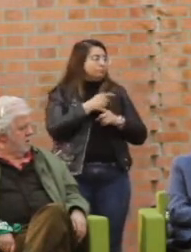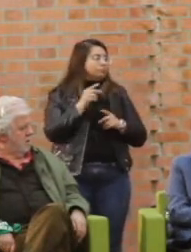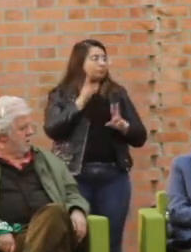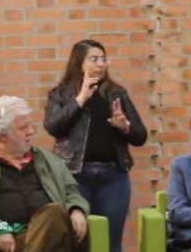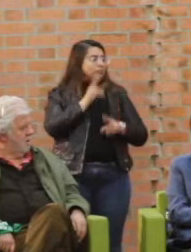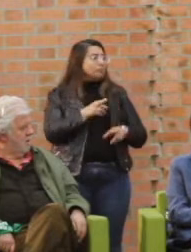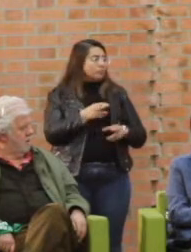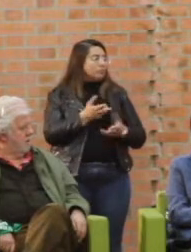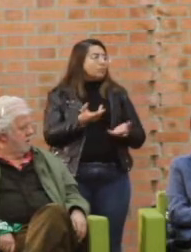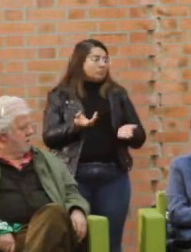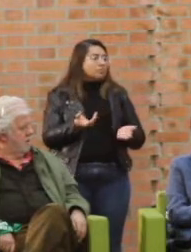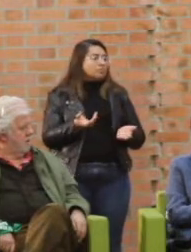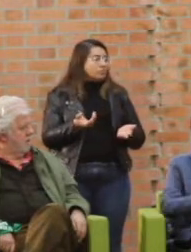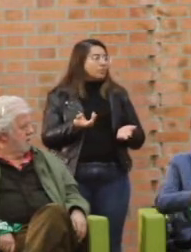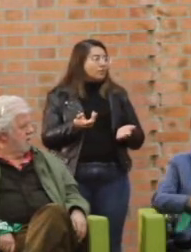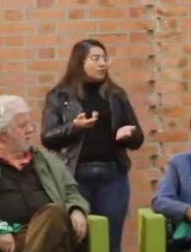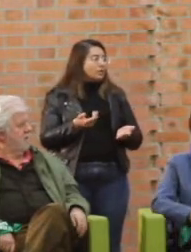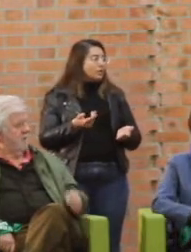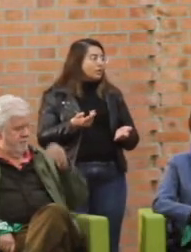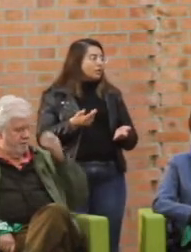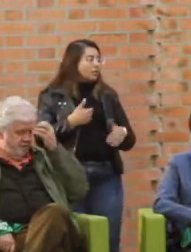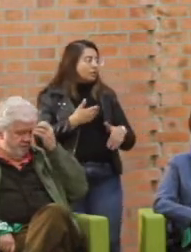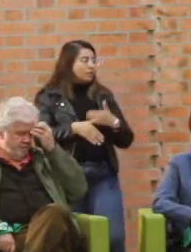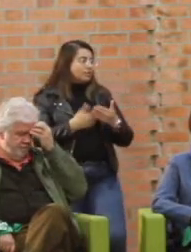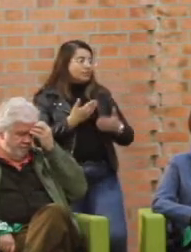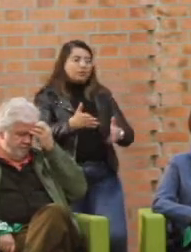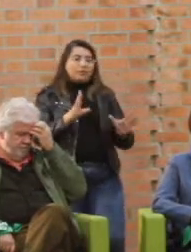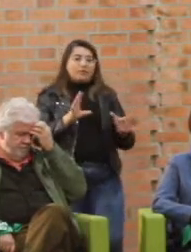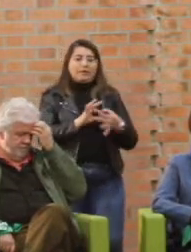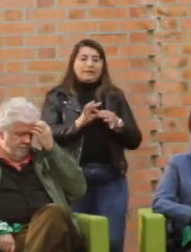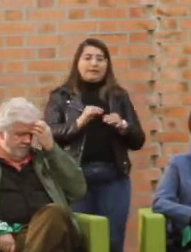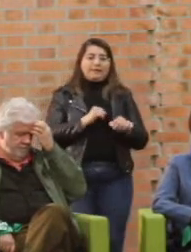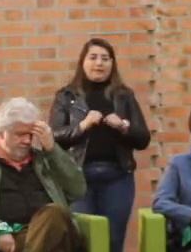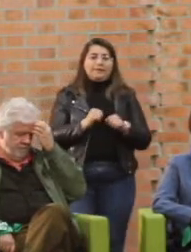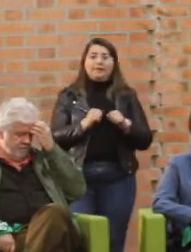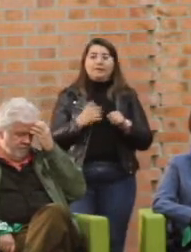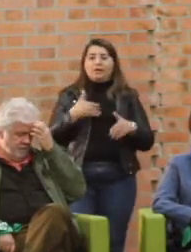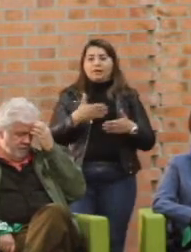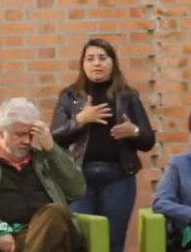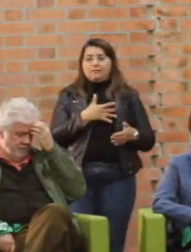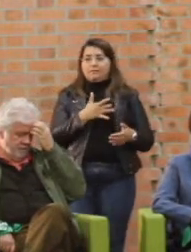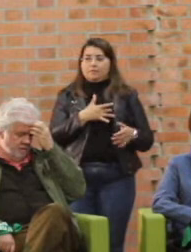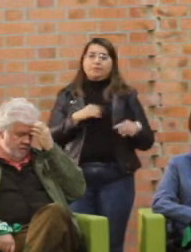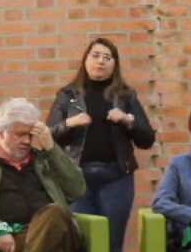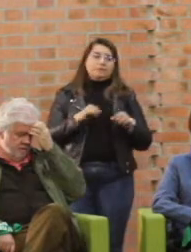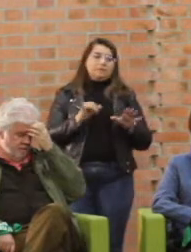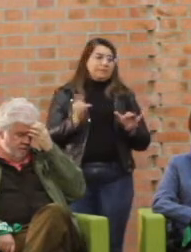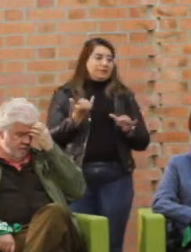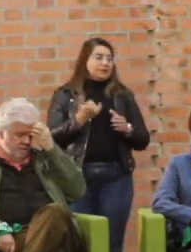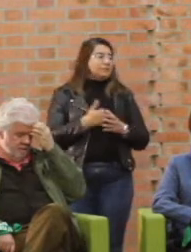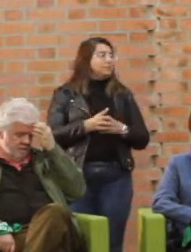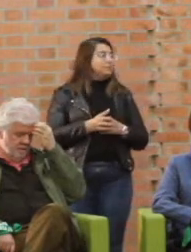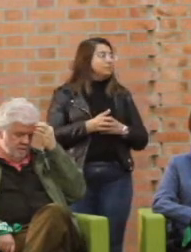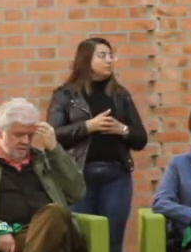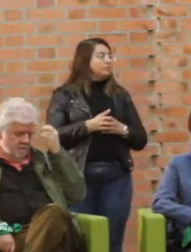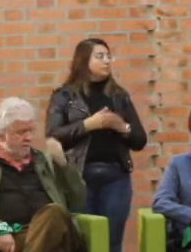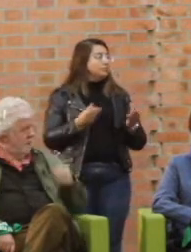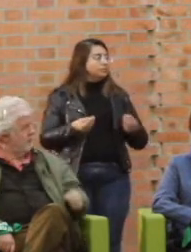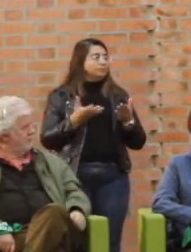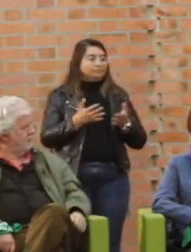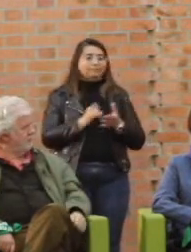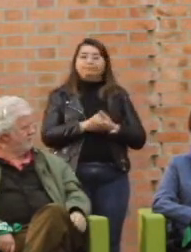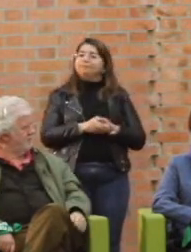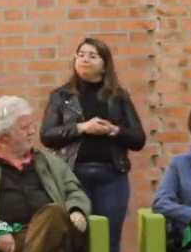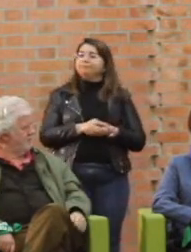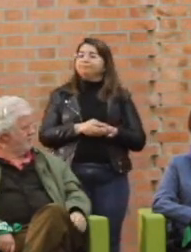está está como como emergiendo aquí que y que creo que es muy poderosa y Bueno creo que por ahí lo